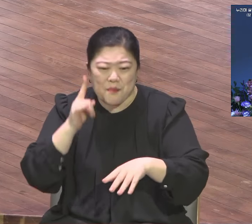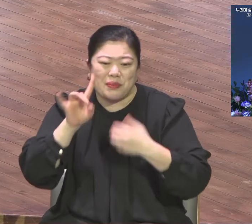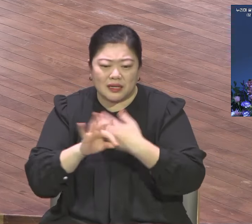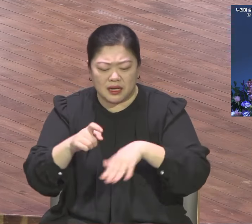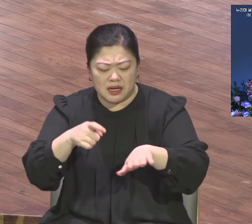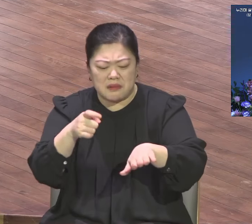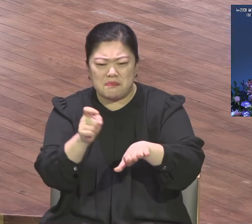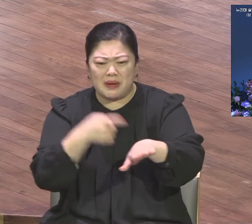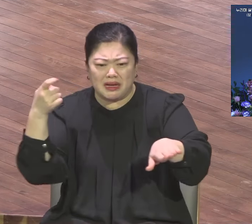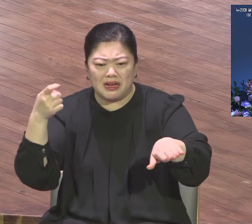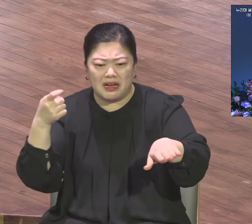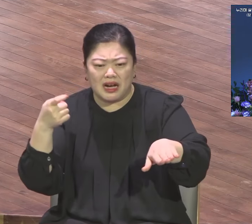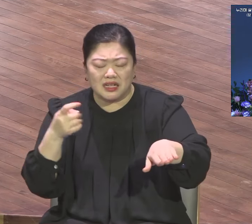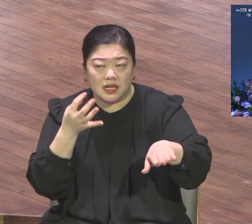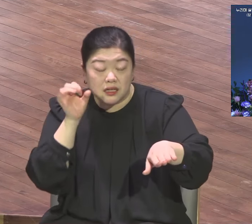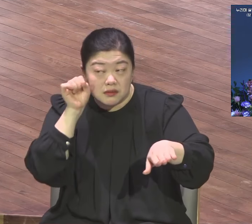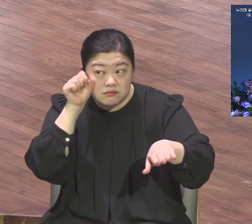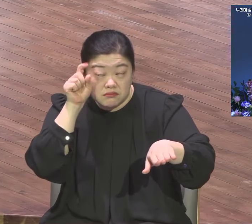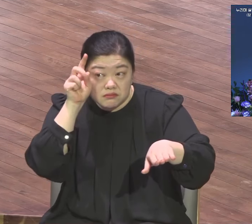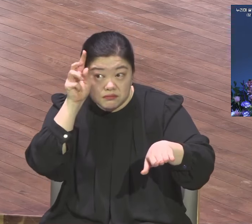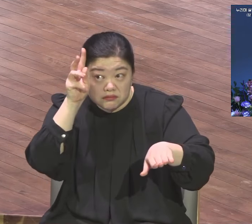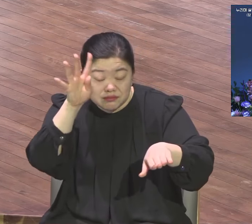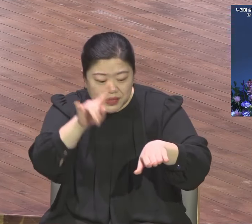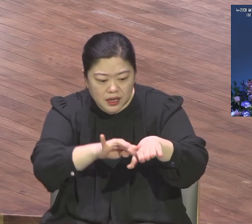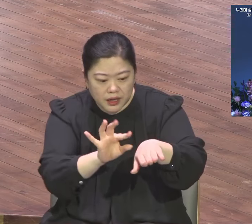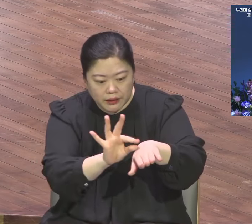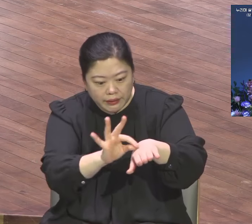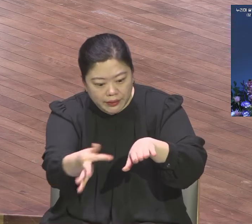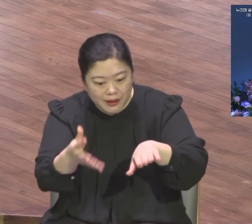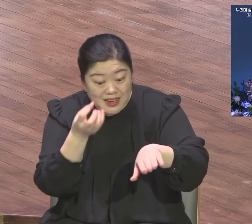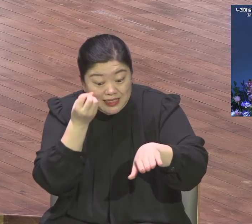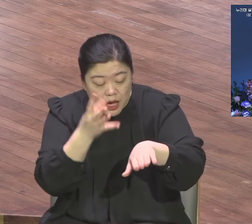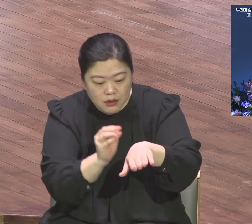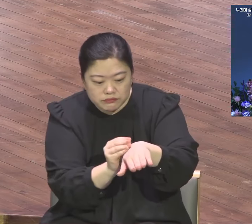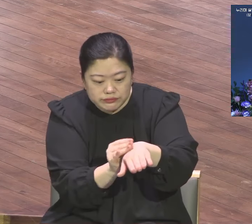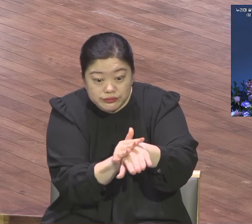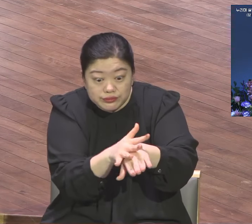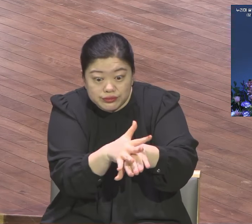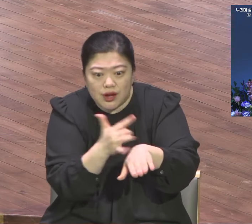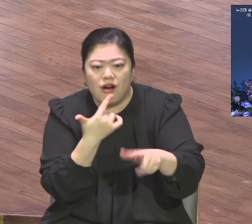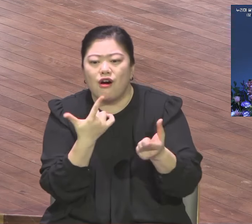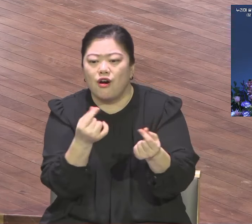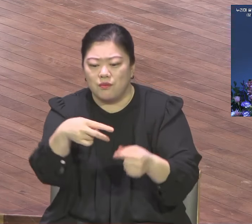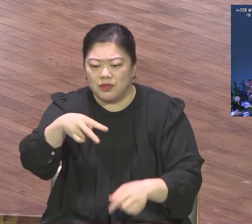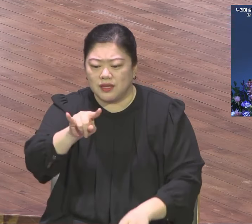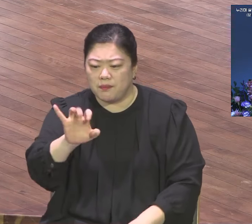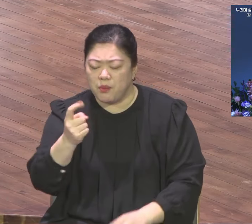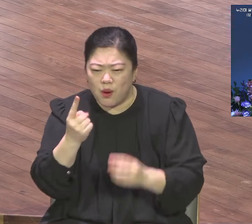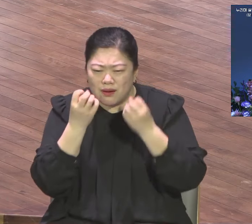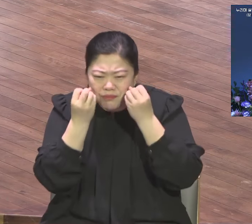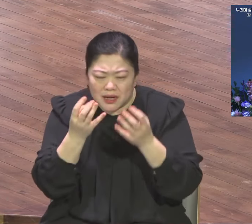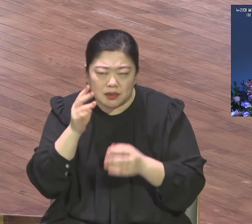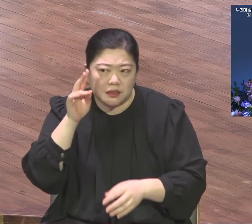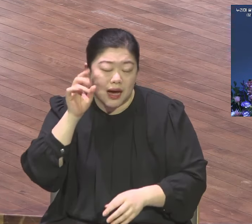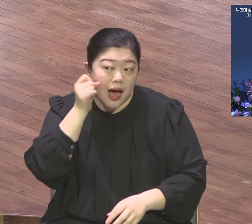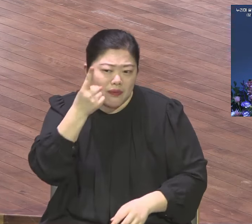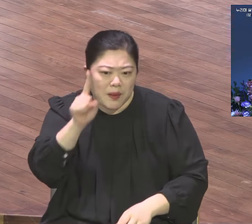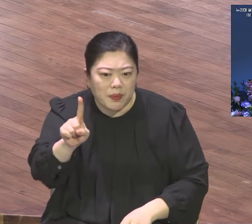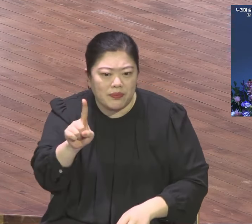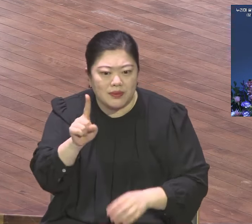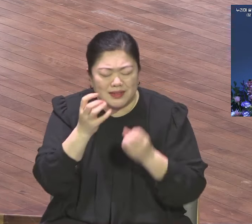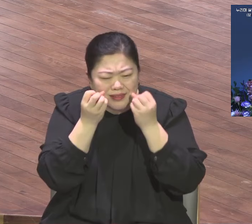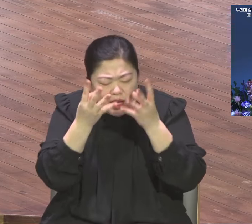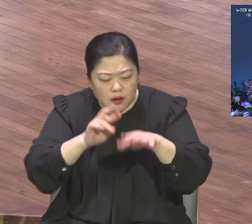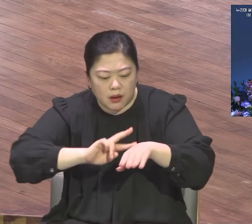나가 또 나와 또 죽어 또 이 세포 그 때라 그래. 세포요 그게 다 세포. 그러니까 계속 나온단